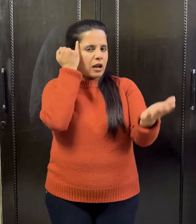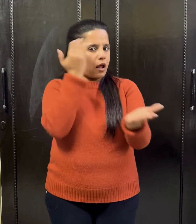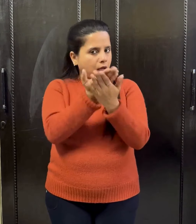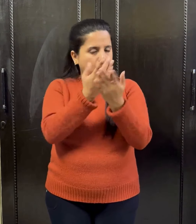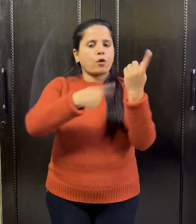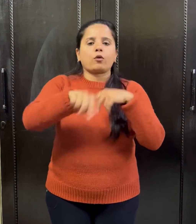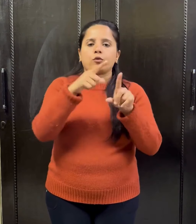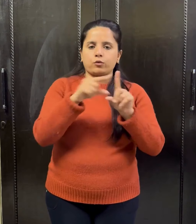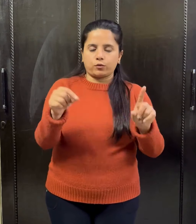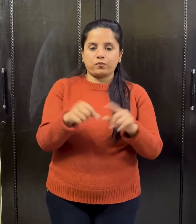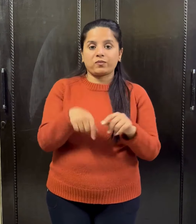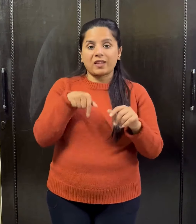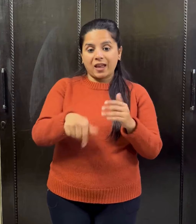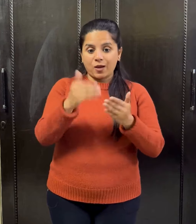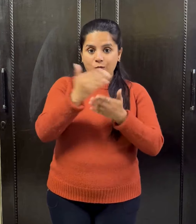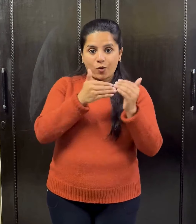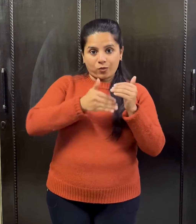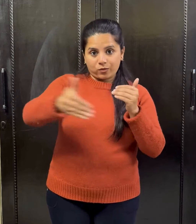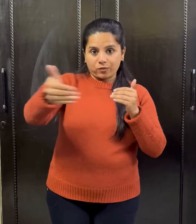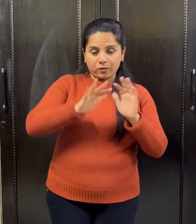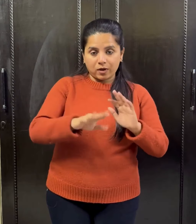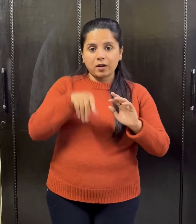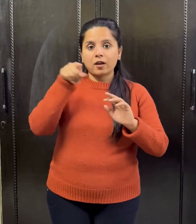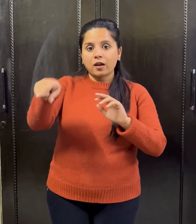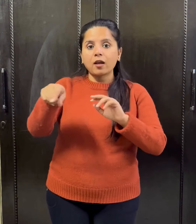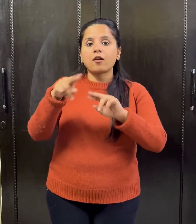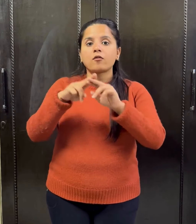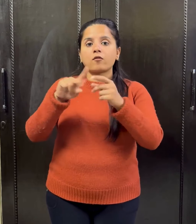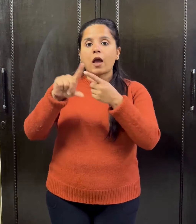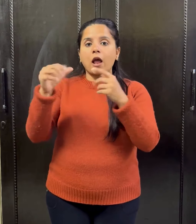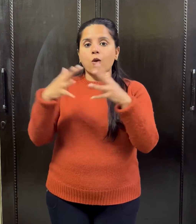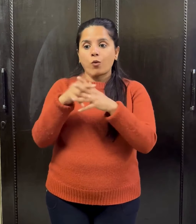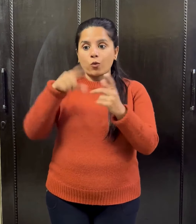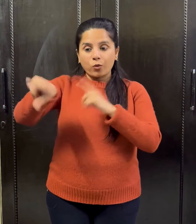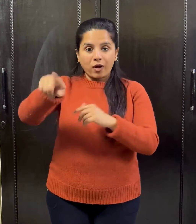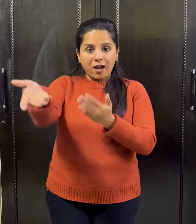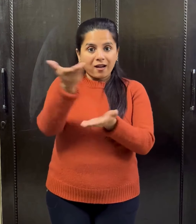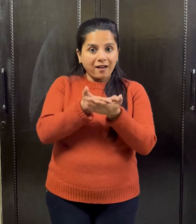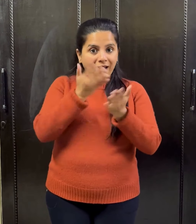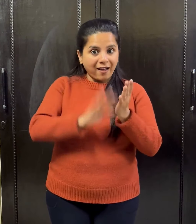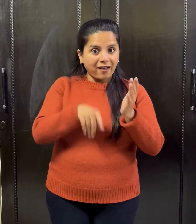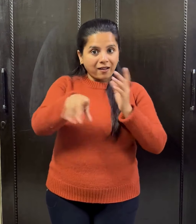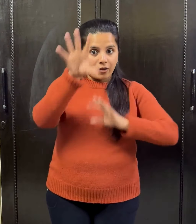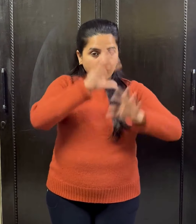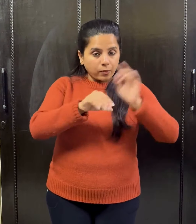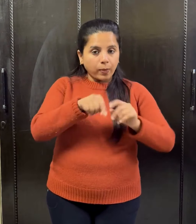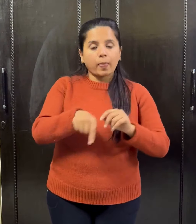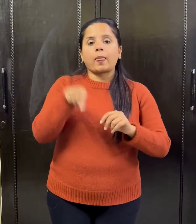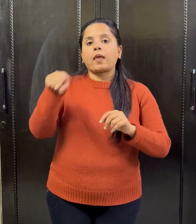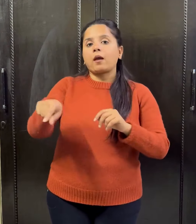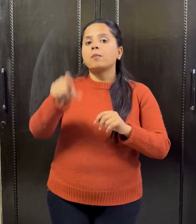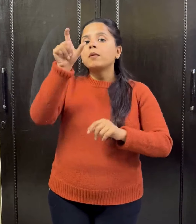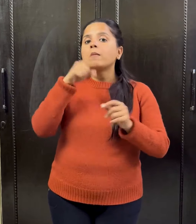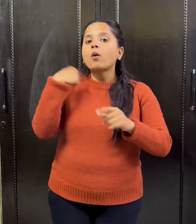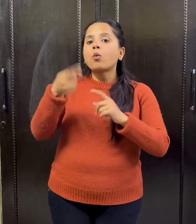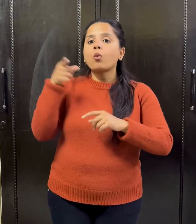प्रोग्राम के दौरान फेलोज और स्टेक होल्डर्स के काम का आउटकम क्लियरली डिफाइन किया गया है।